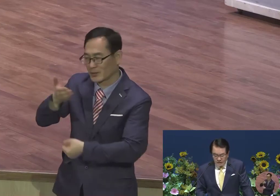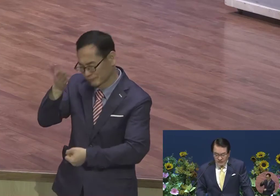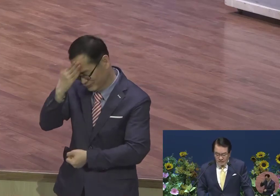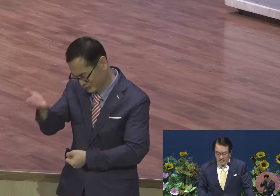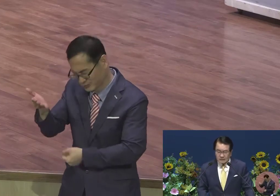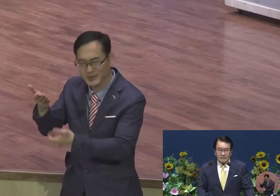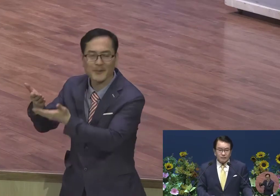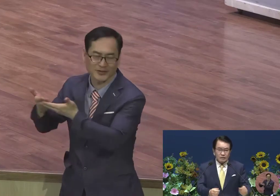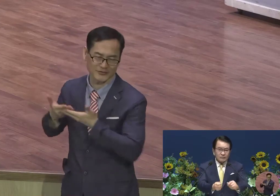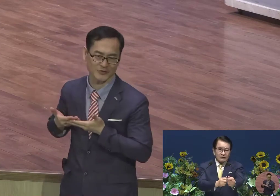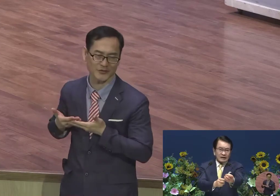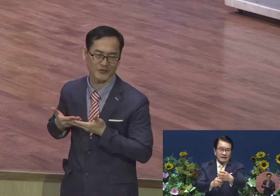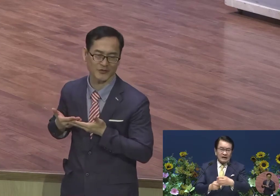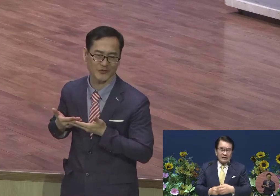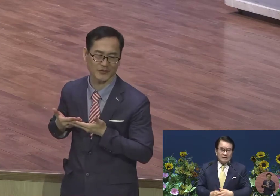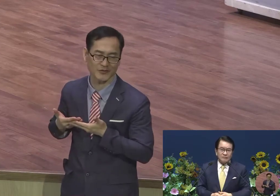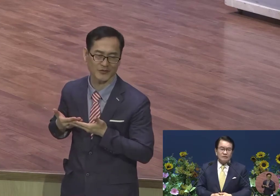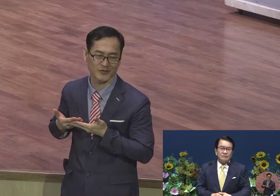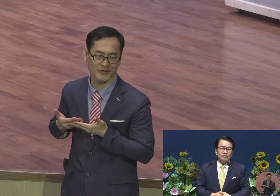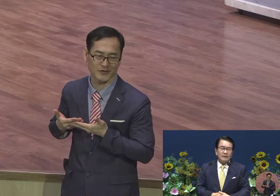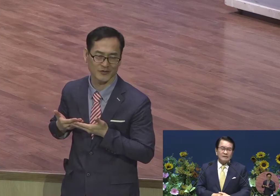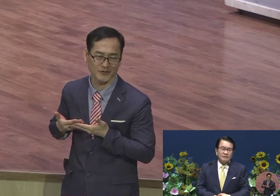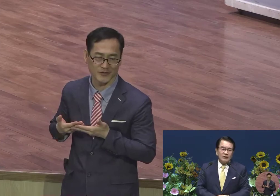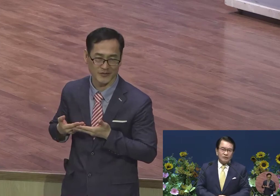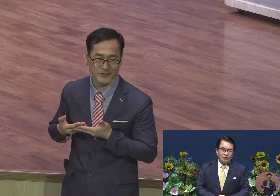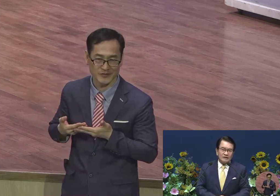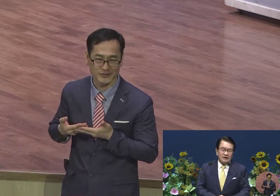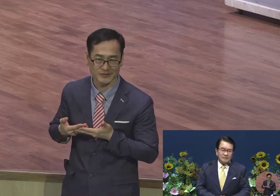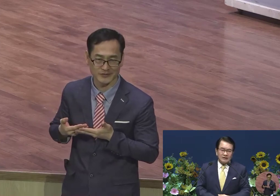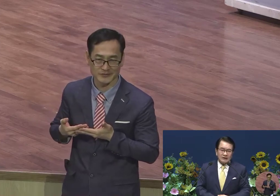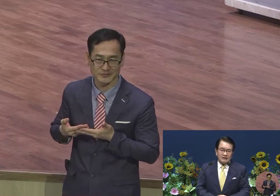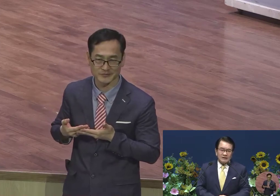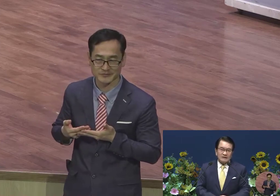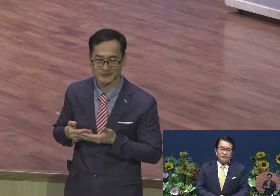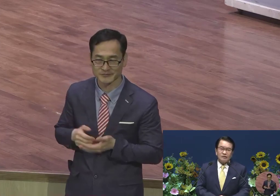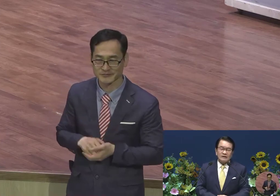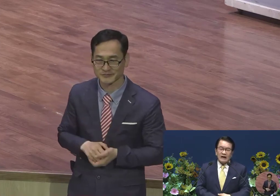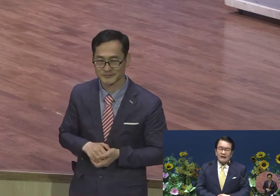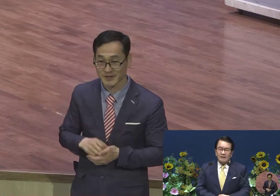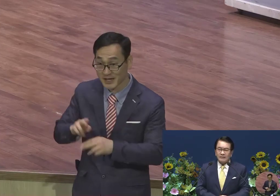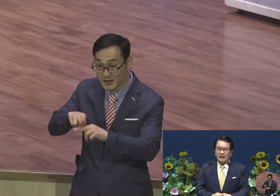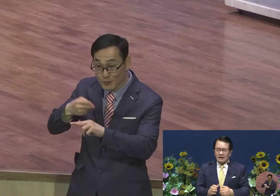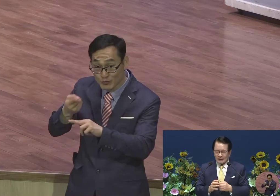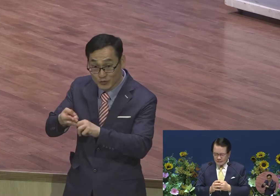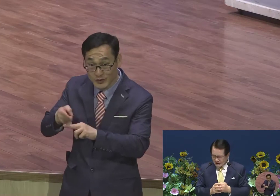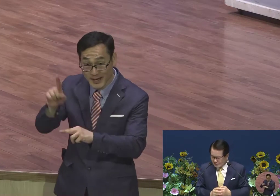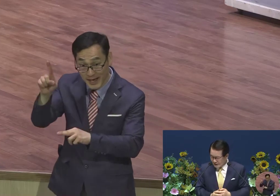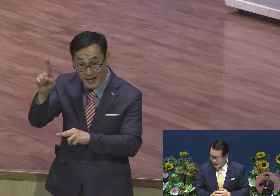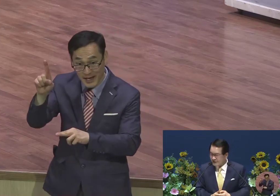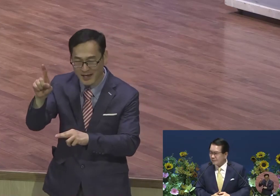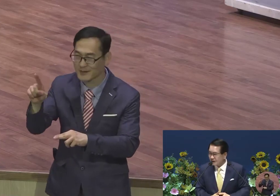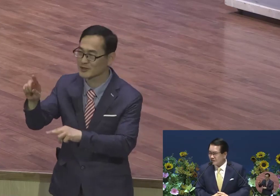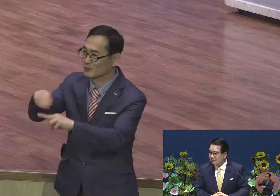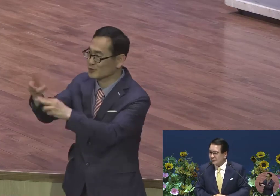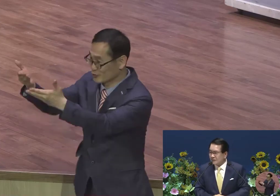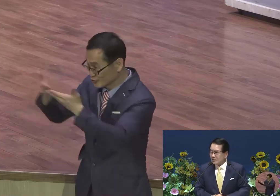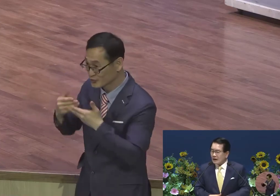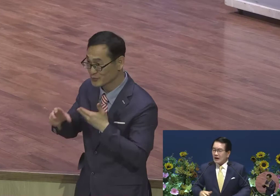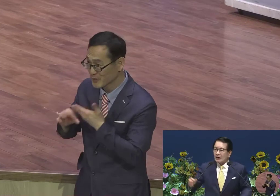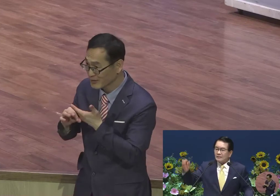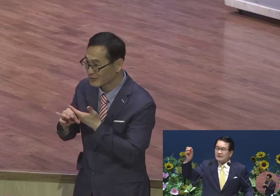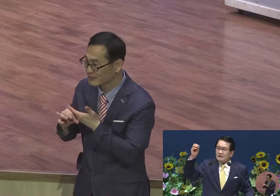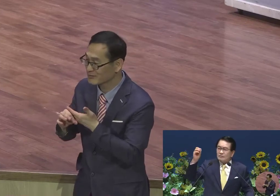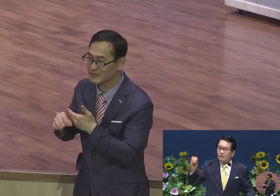선물이기 때문에 선물은 뭐 계산 안 하죠 선물 받는 돈 계산합니까 선물은 딱 하나만 하면 돼 감사합니다 그러면 돼요